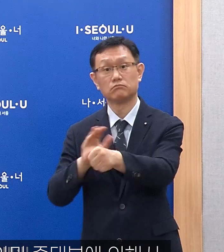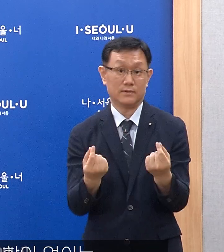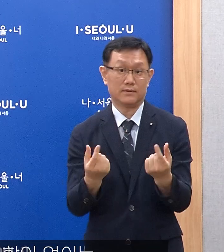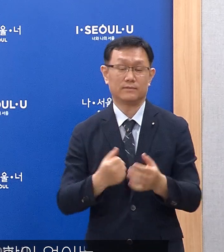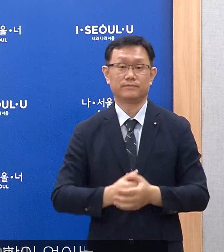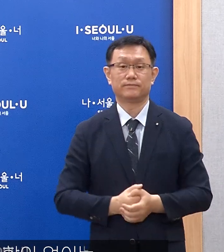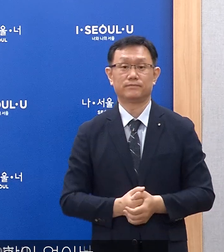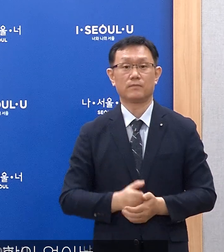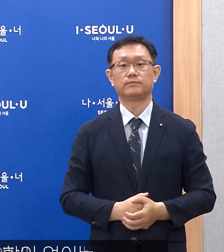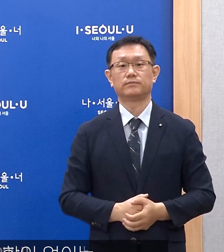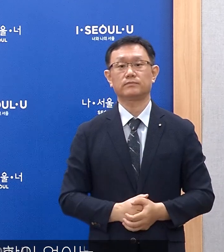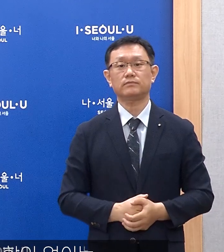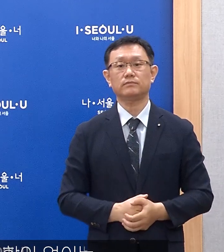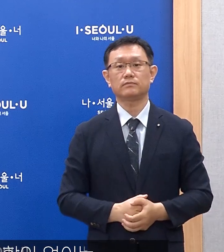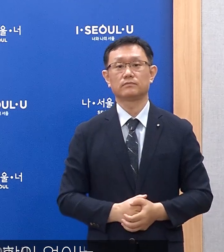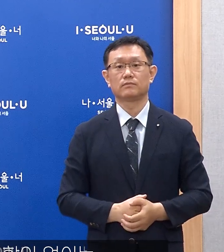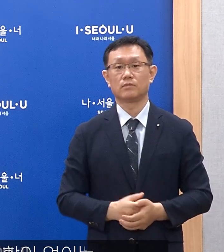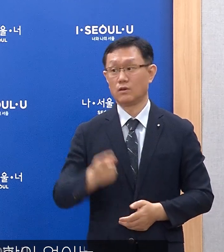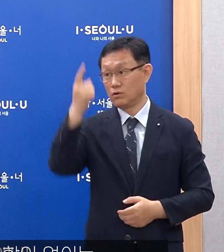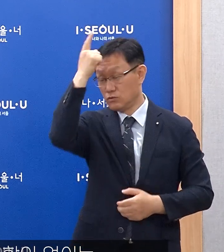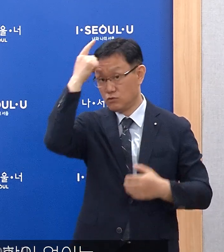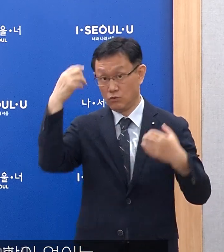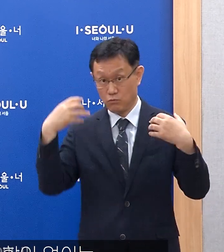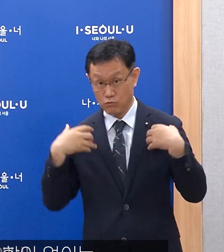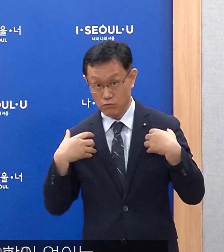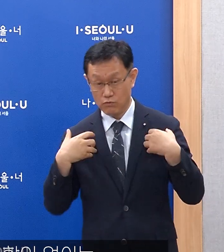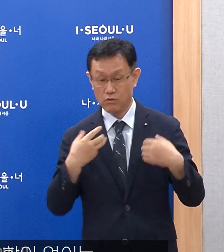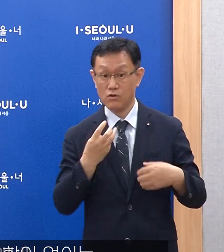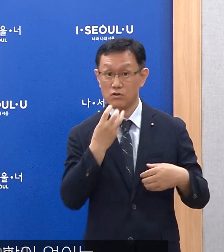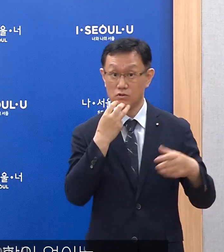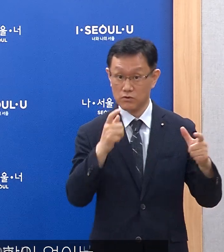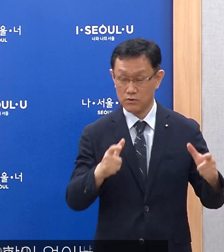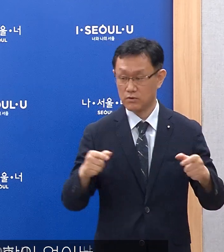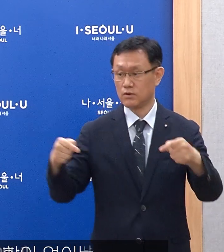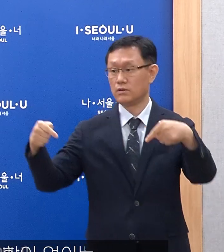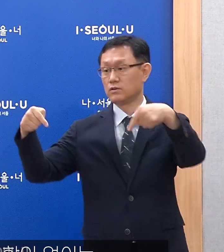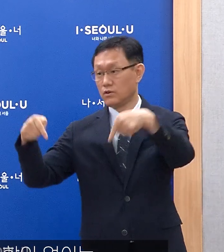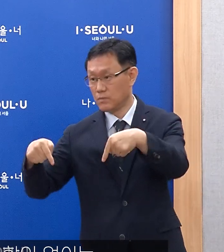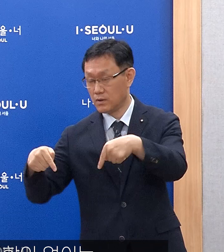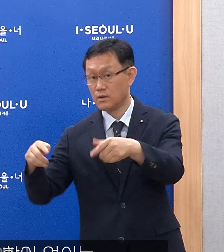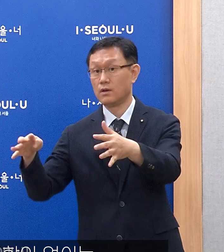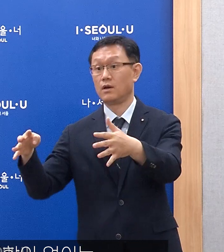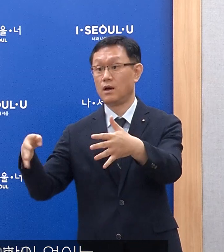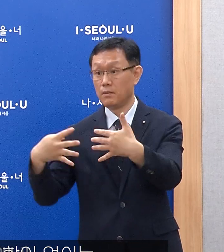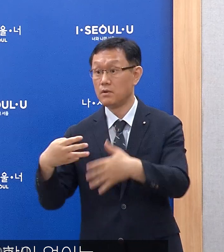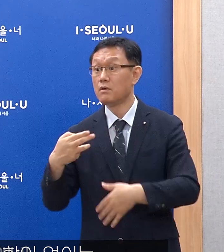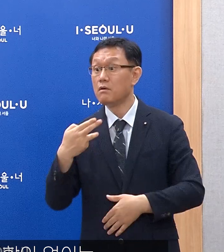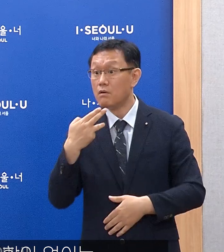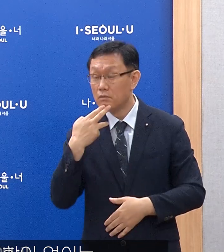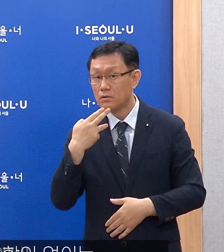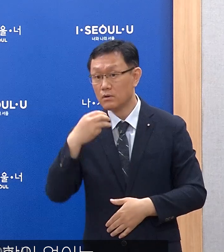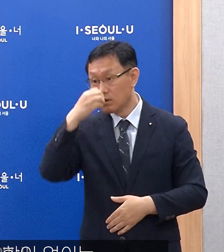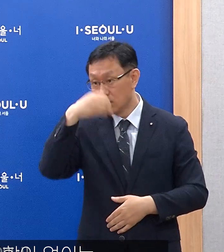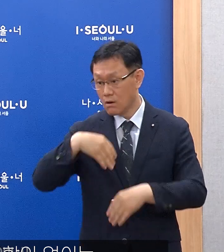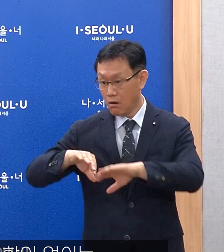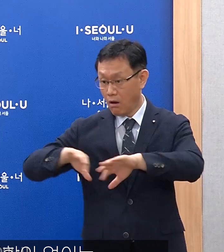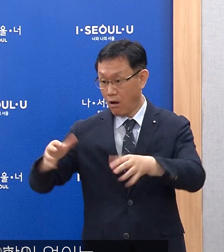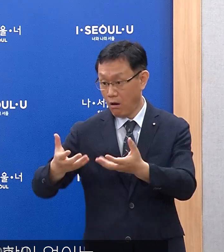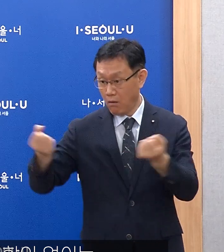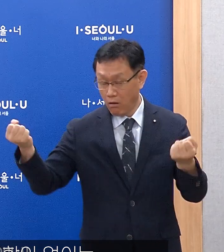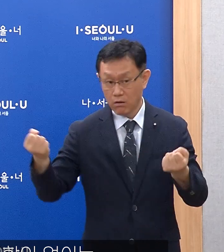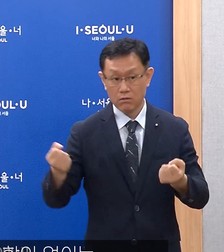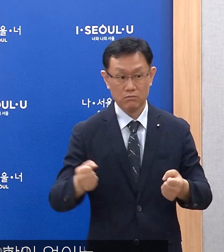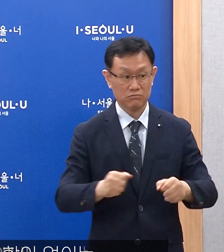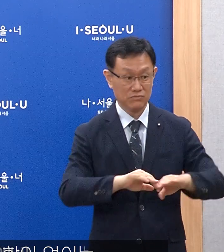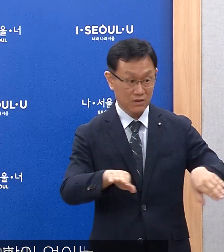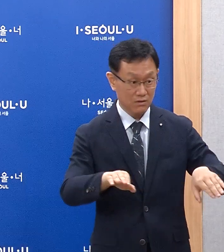생각을 합니다. 앞으로도 중대본과 협의, 합의 없이는 서울이 독자적으로 별도의